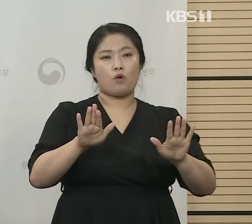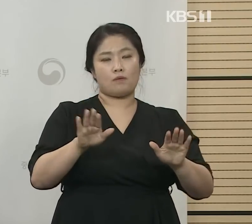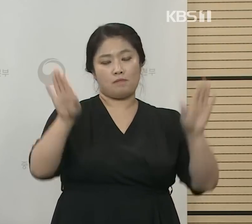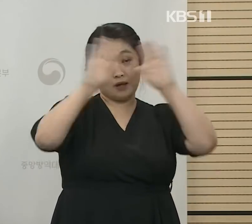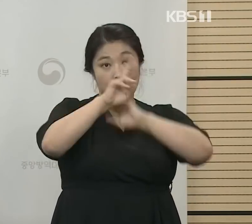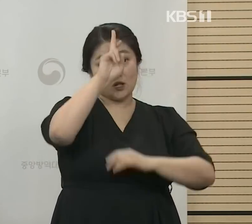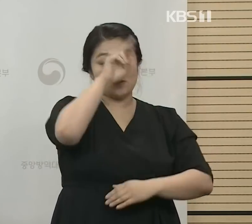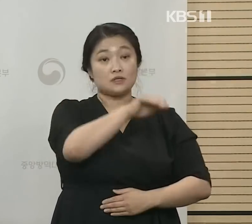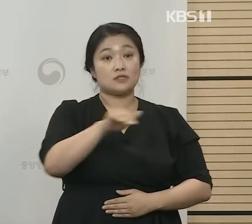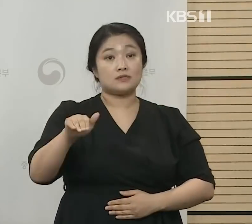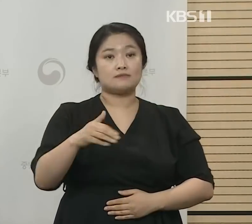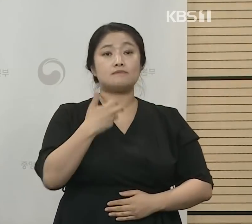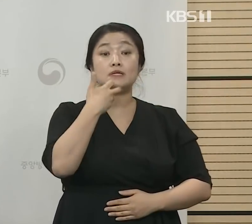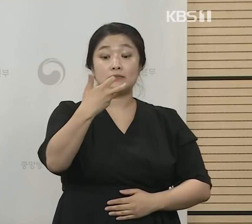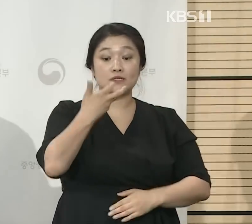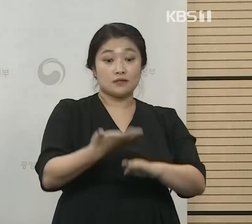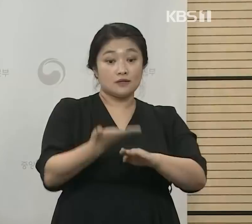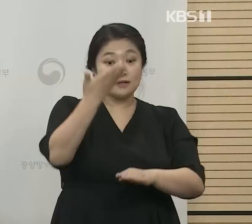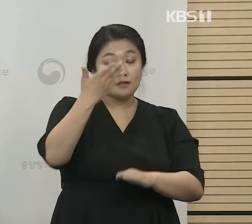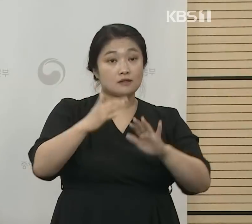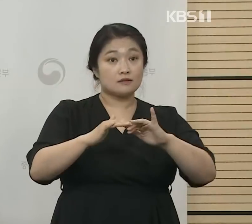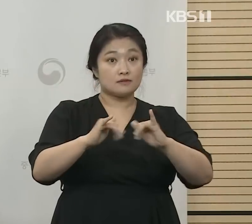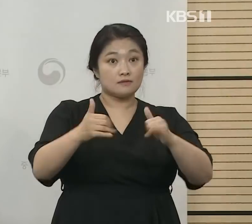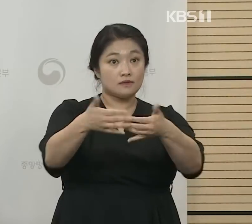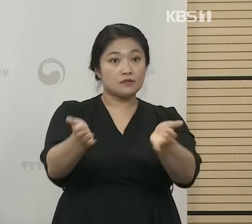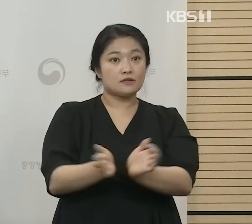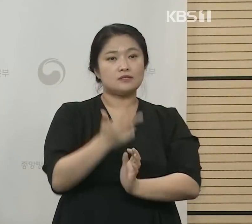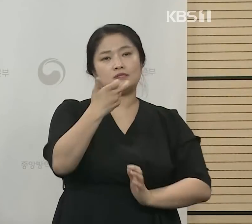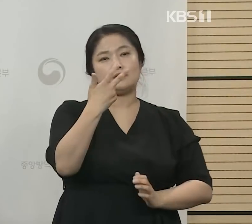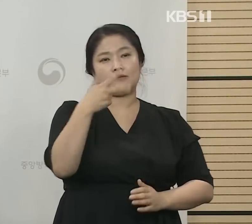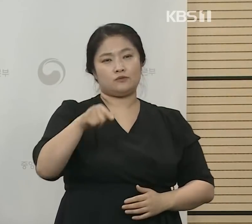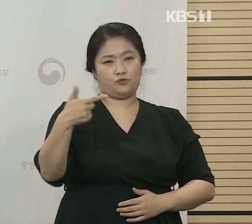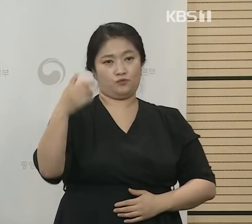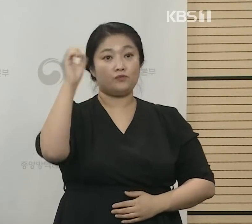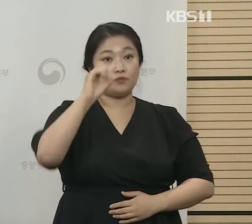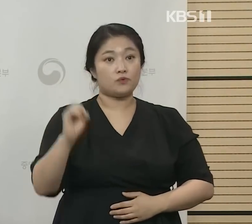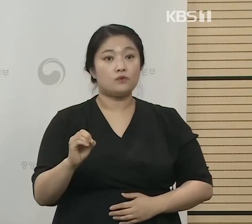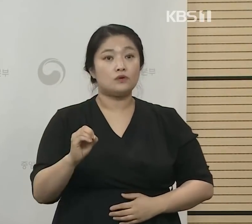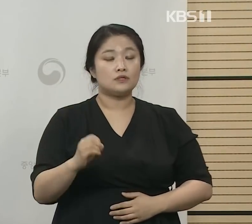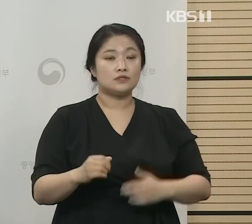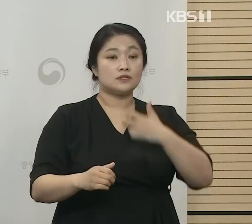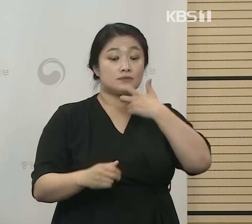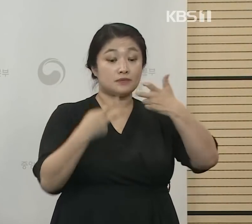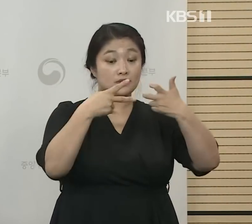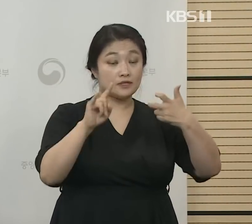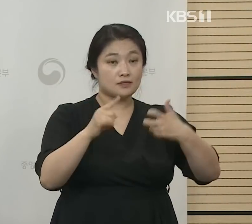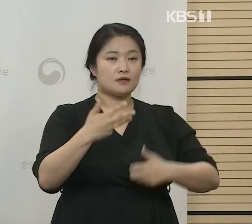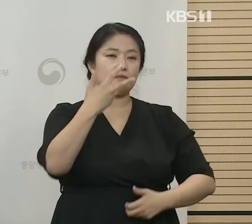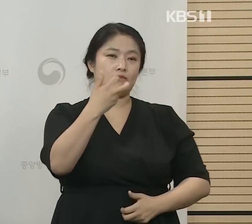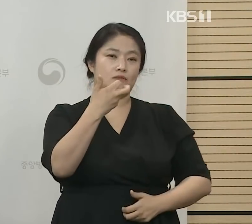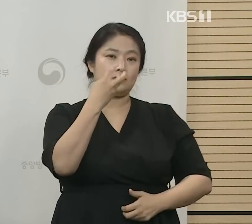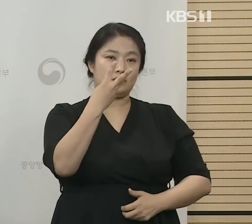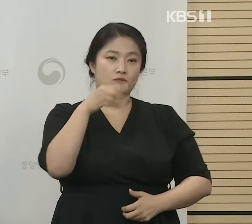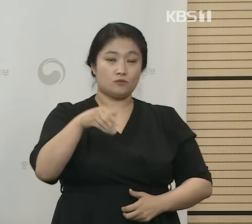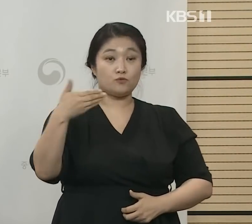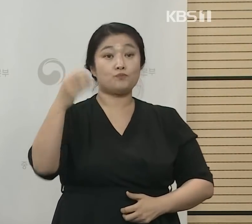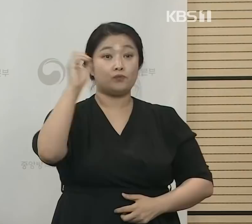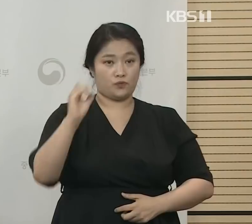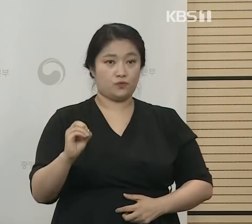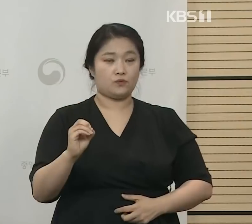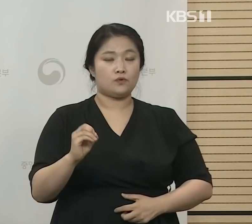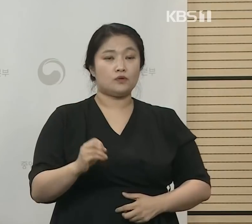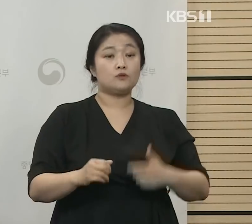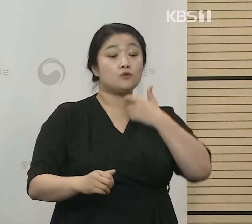0시 기준으로 80세 이상 어르신은 77.6%, 70대는